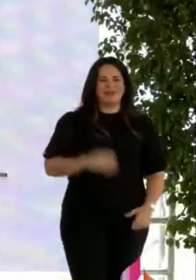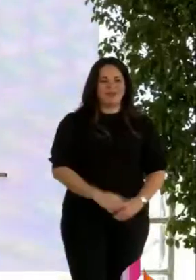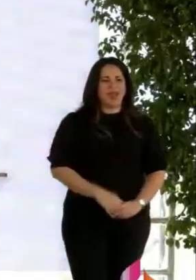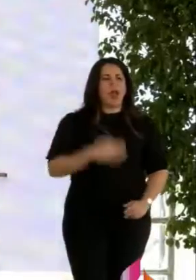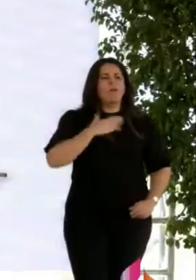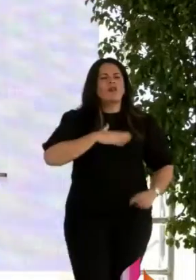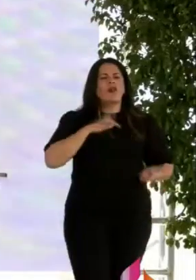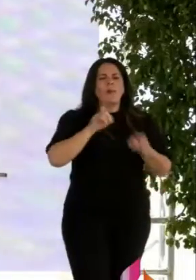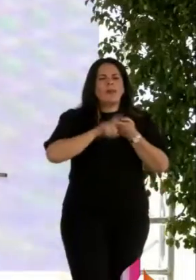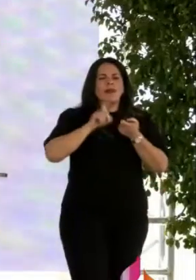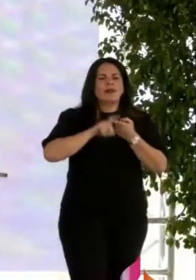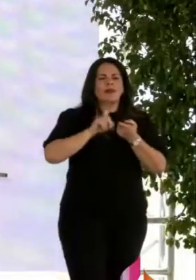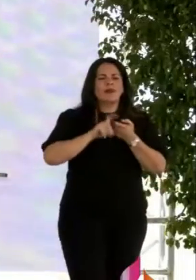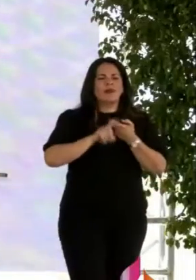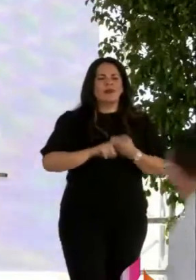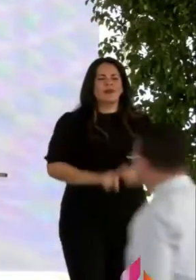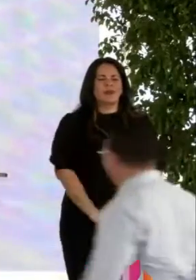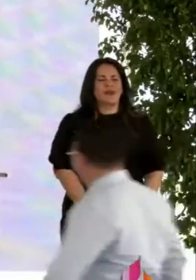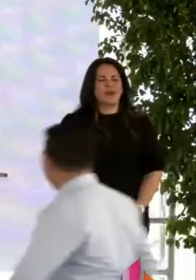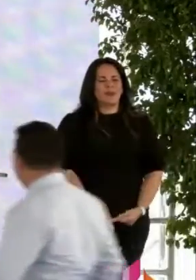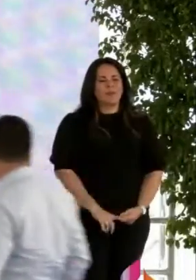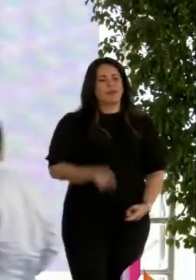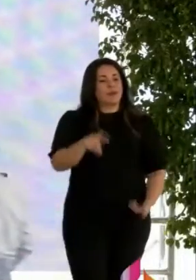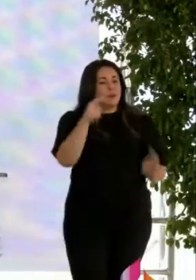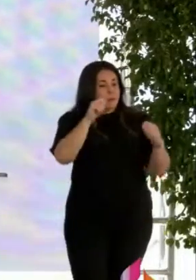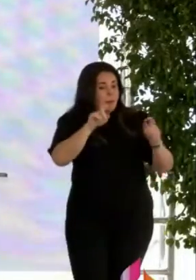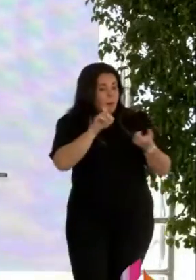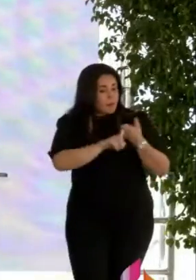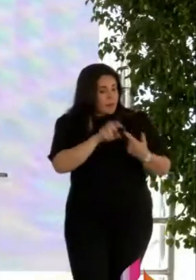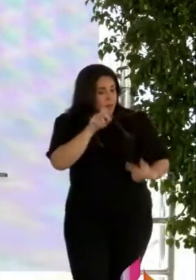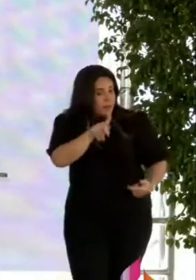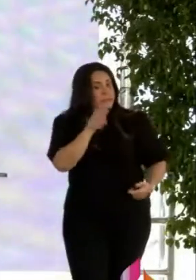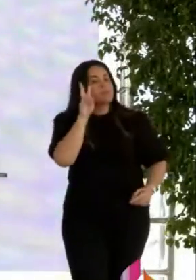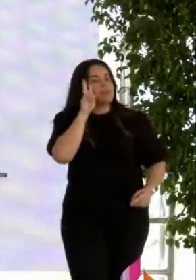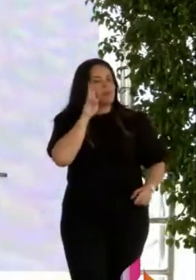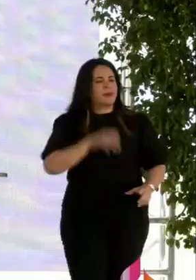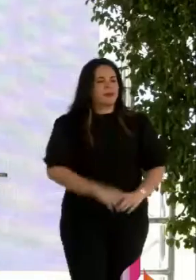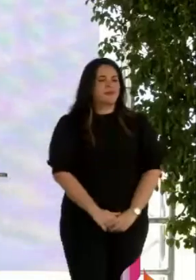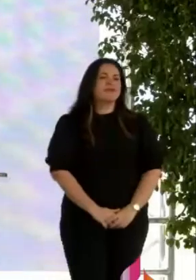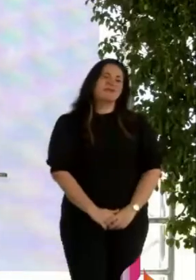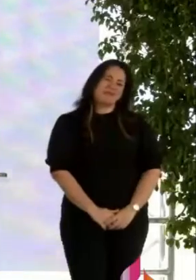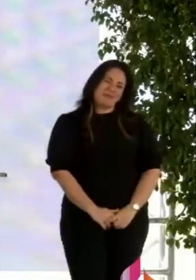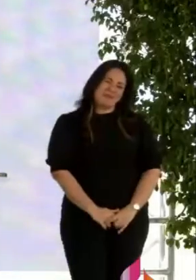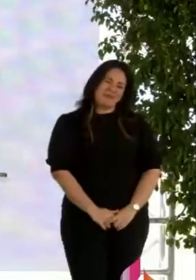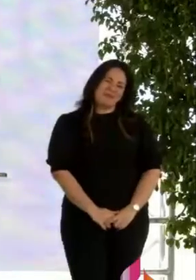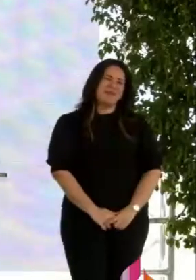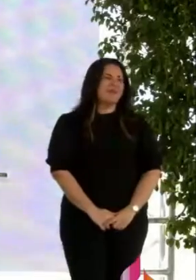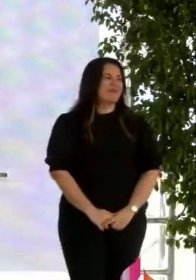Bueno, vamos a ver. Charlie, you have to try some Spanish. Vamos a ver.